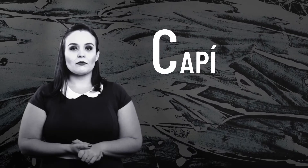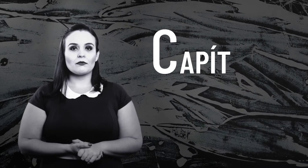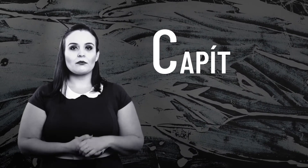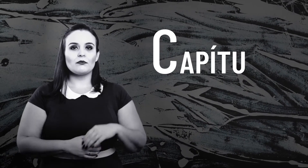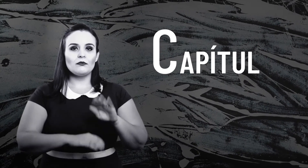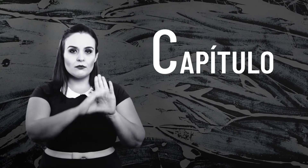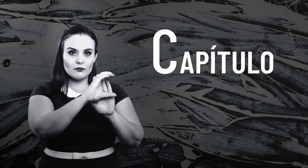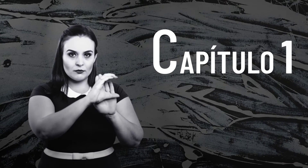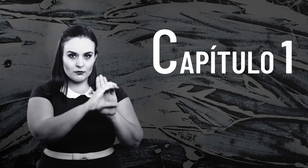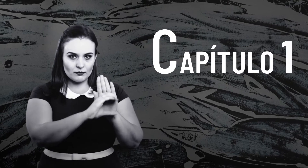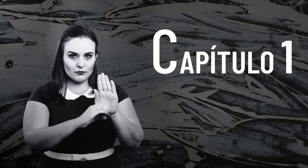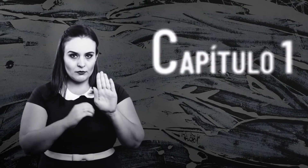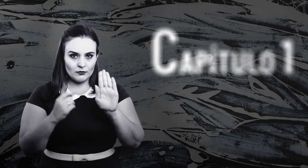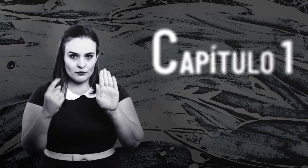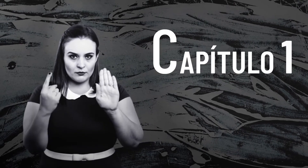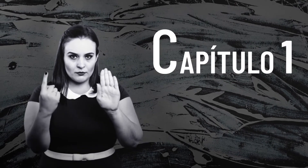Capítulo 1.